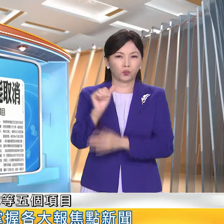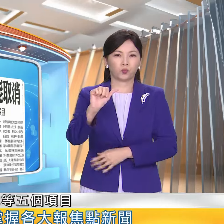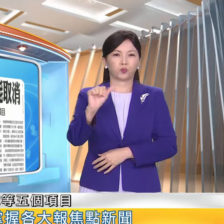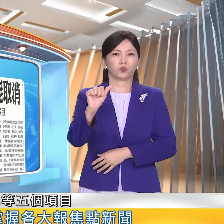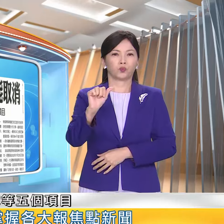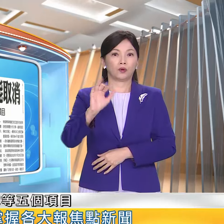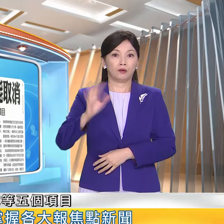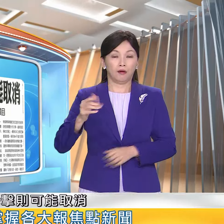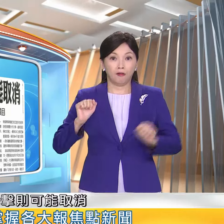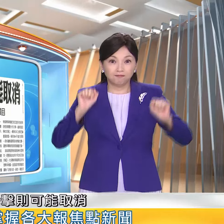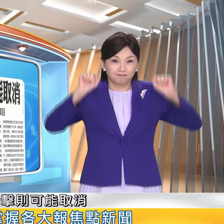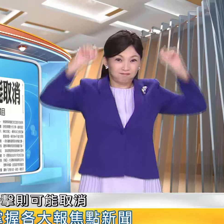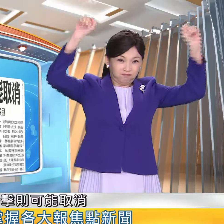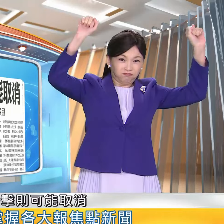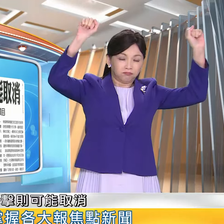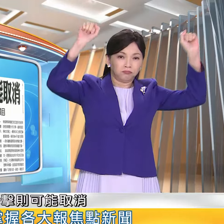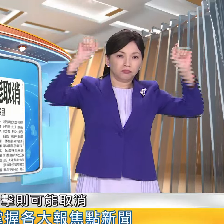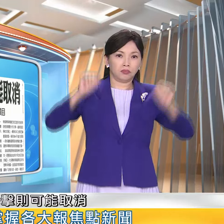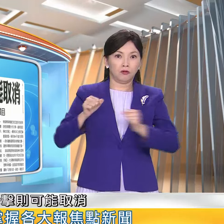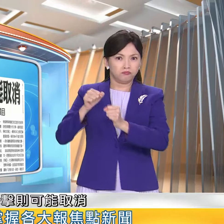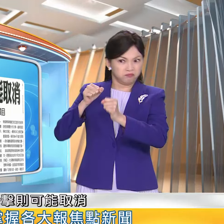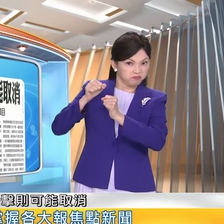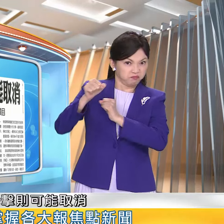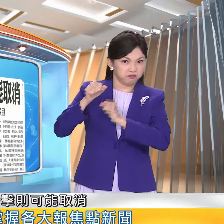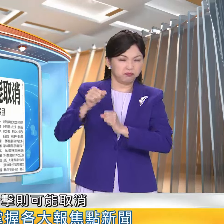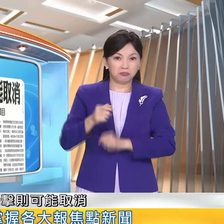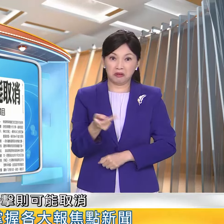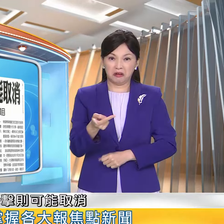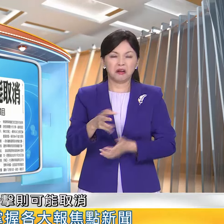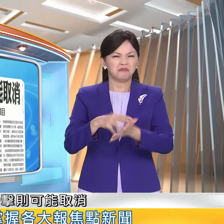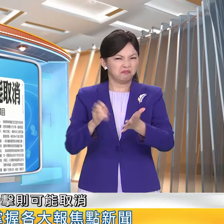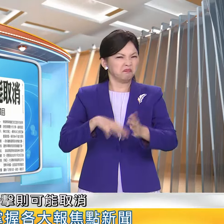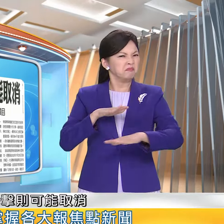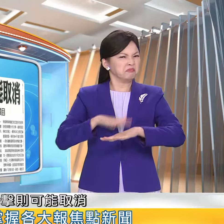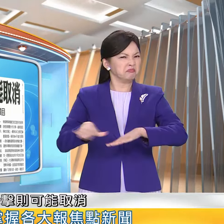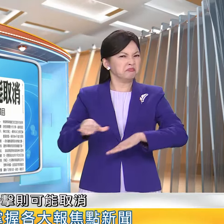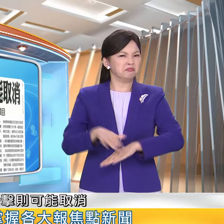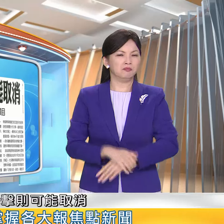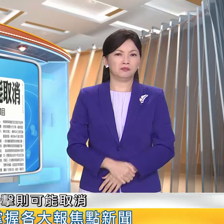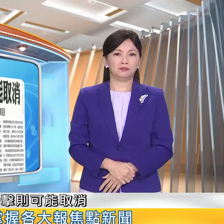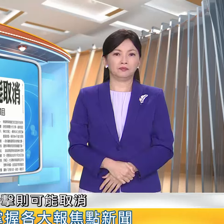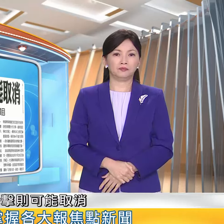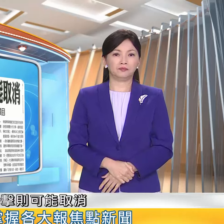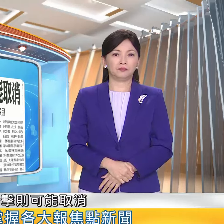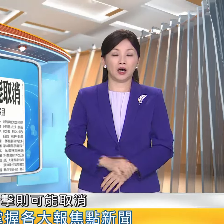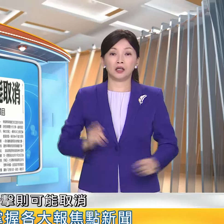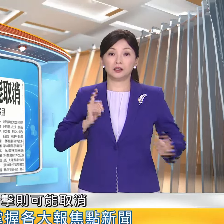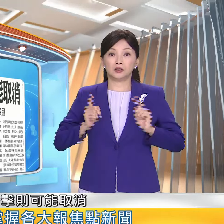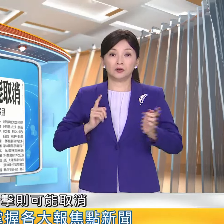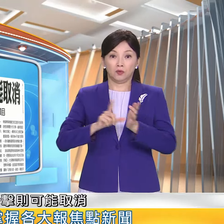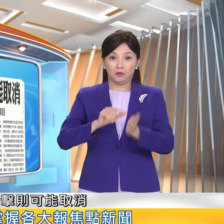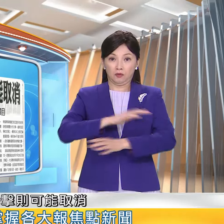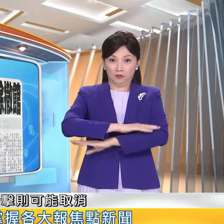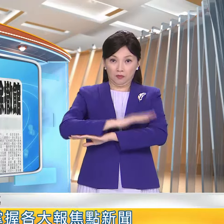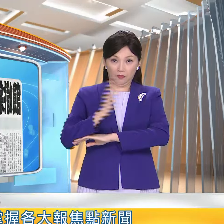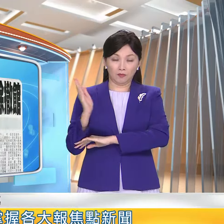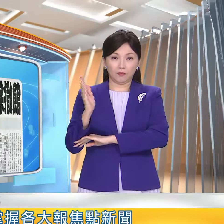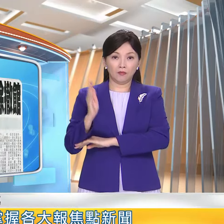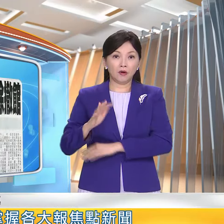不过，举重和拳击则可能会被取消。自由时报